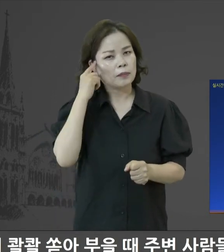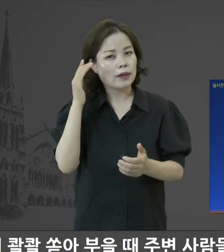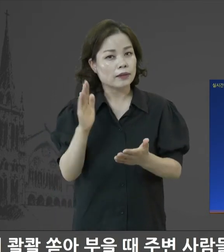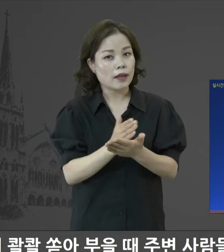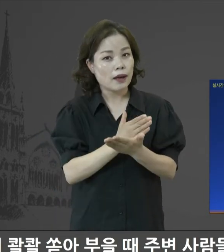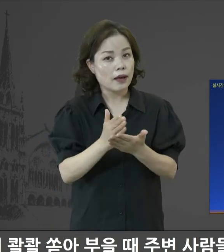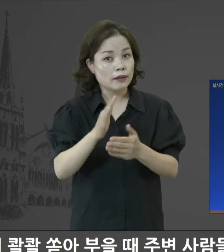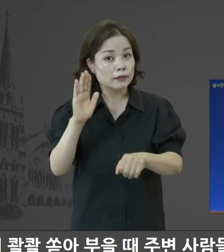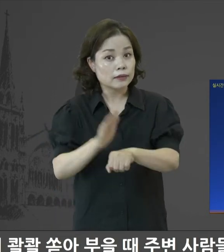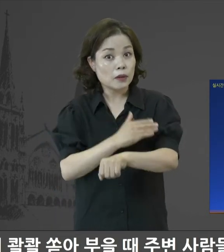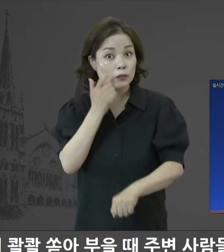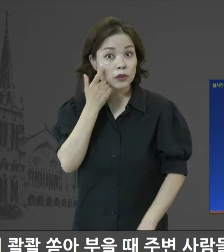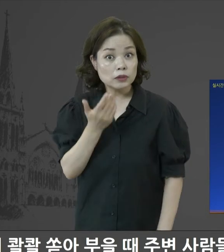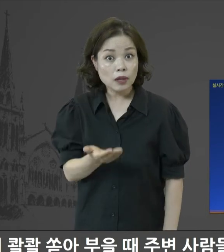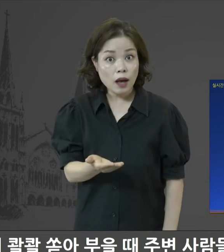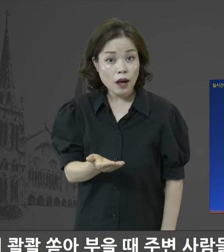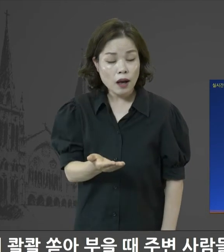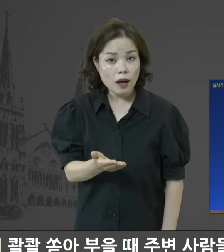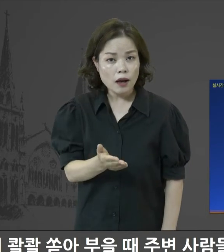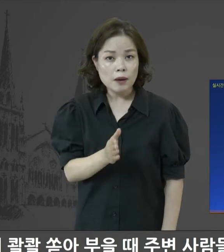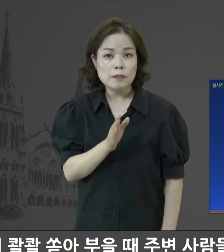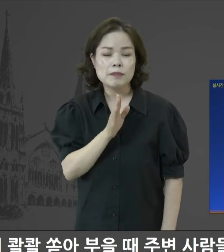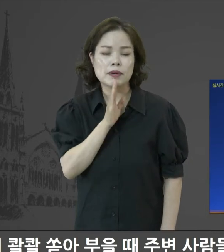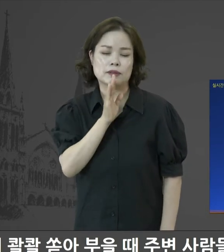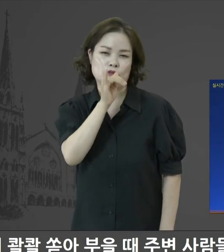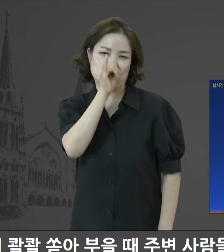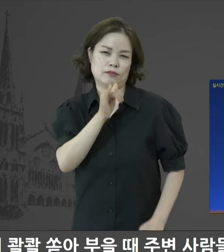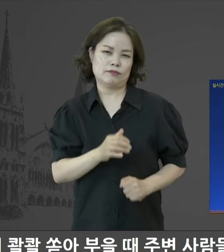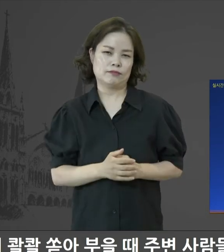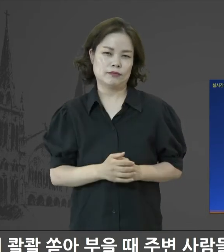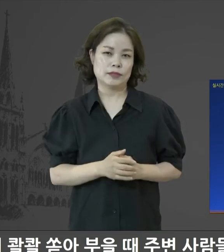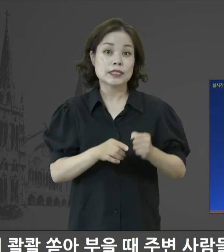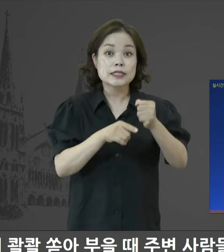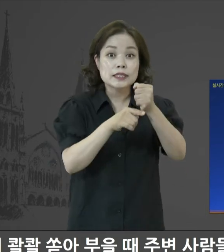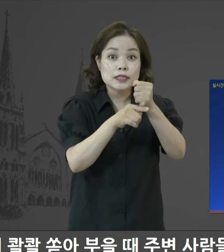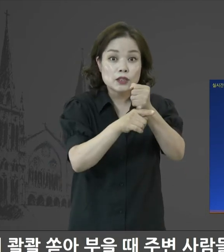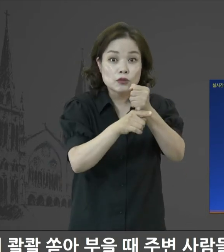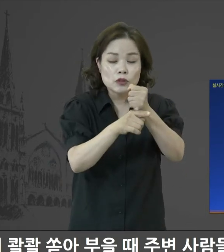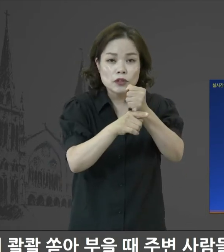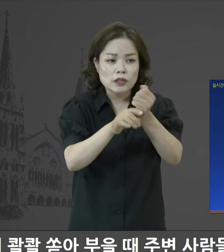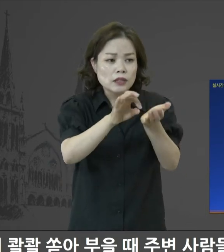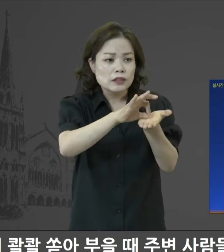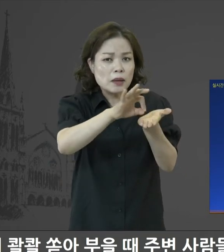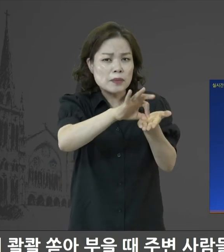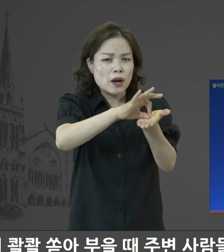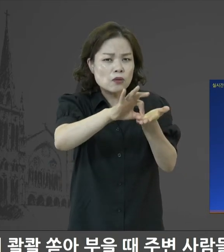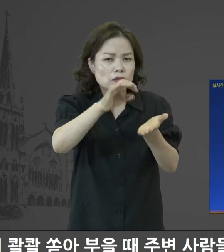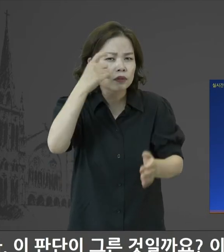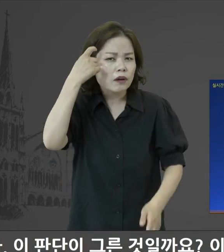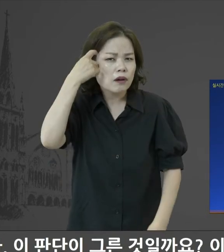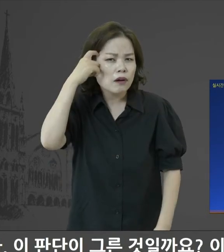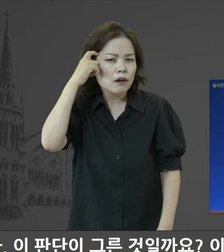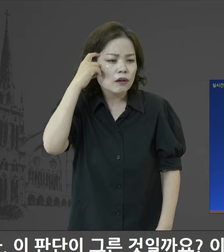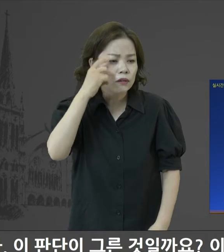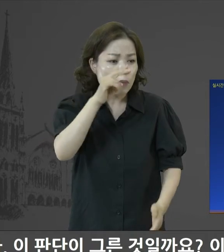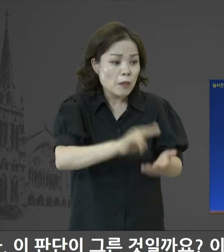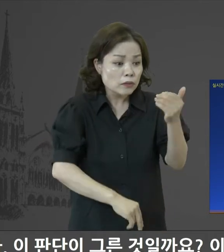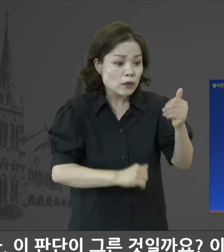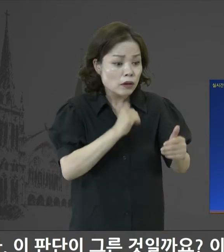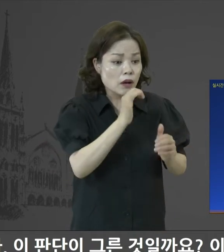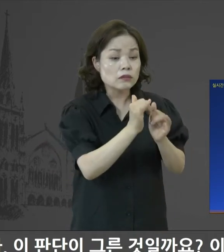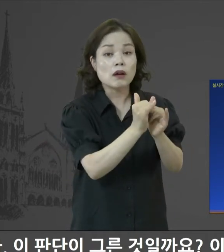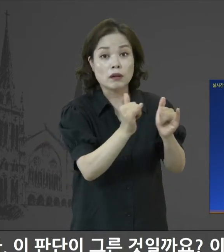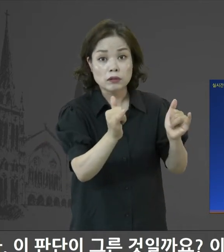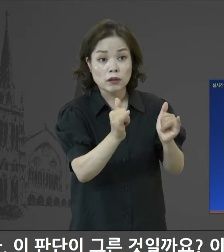것일까요? 이 판단에는 옳은 점이 있습니다. 그 이유도 이걸 낭비라고 얘기를 하면서 이거 팔아서 가난한